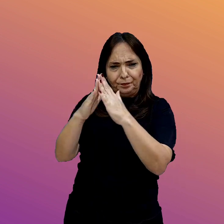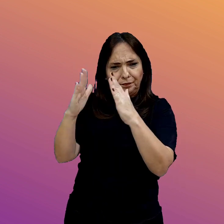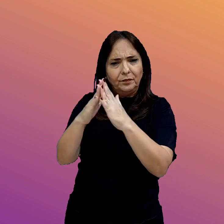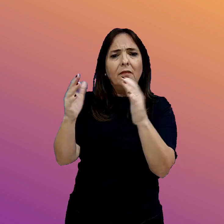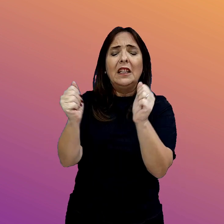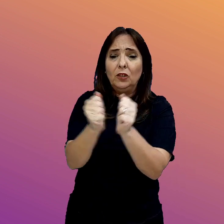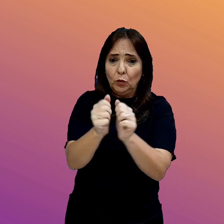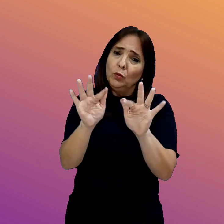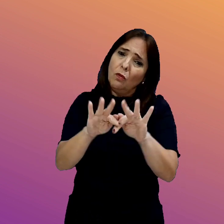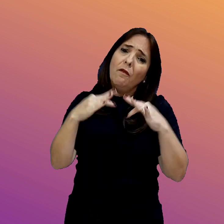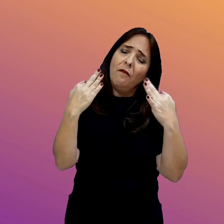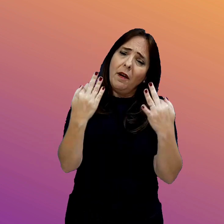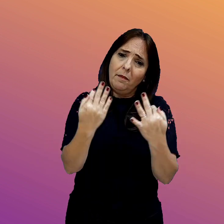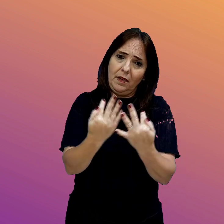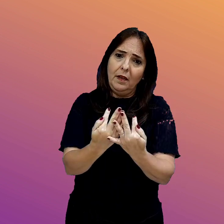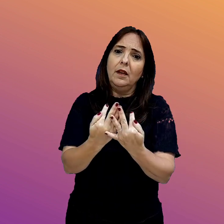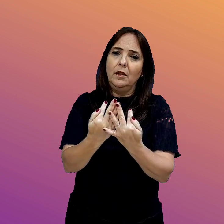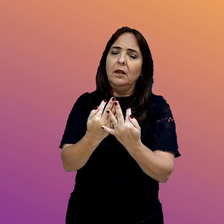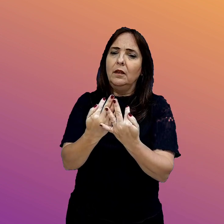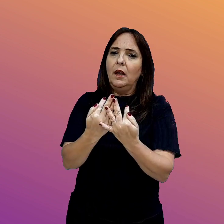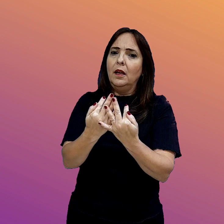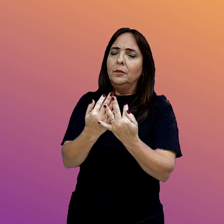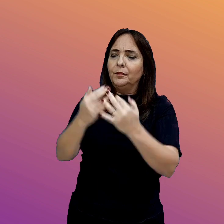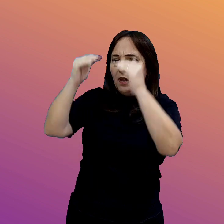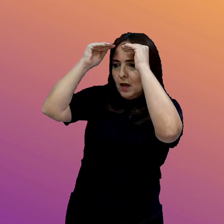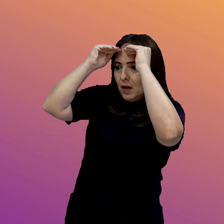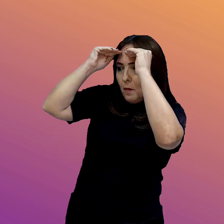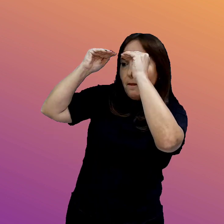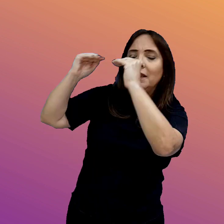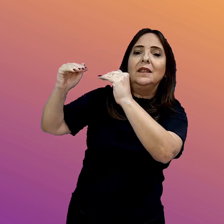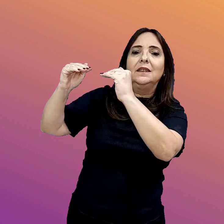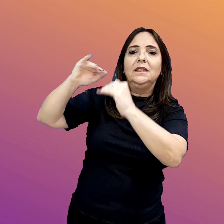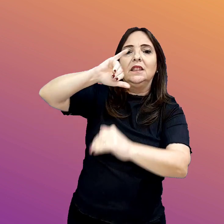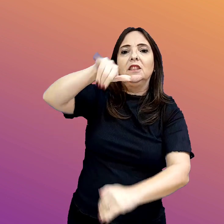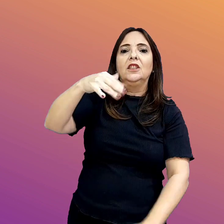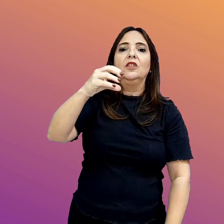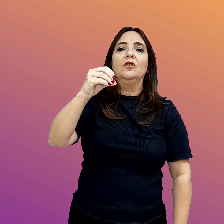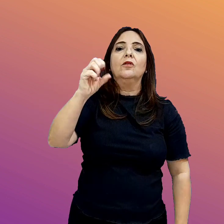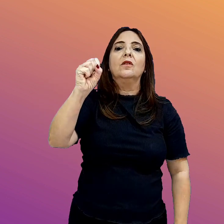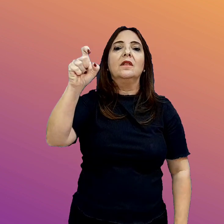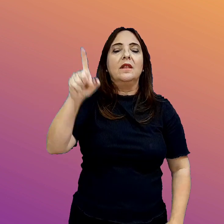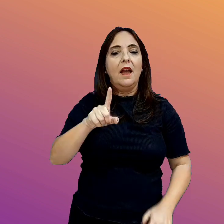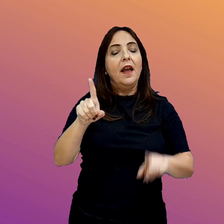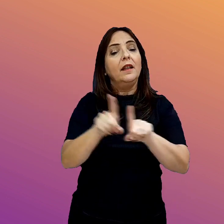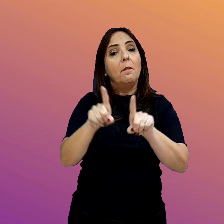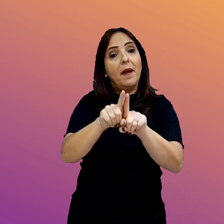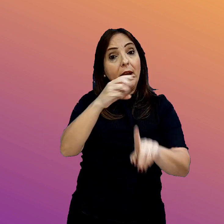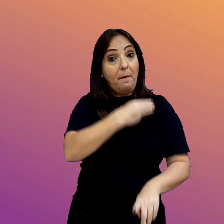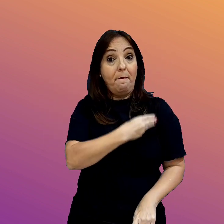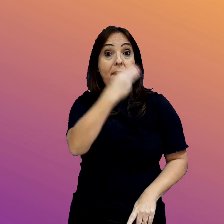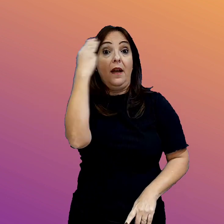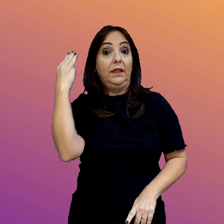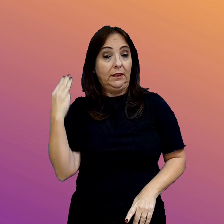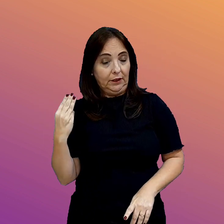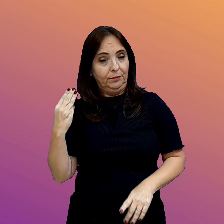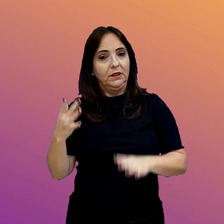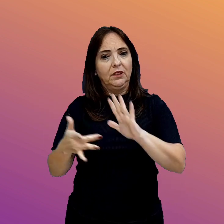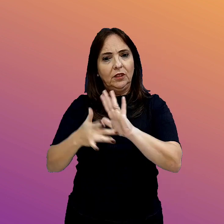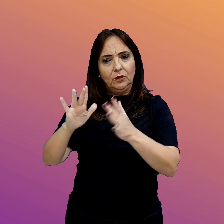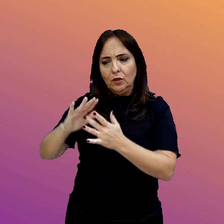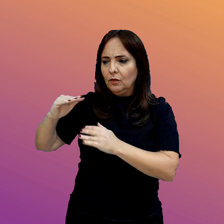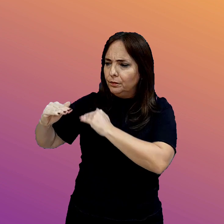sua vida sendo submisso a José e a Maria, sua mãe. E ele foi criado nesta casa,